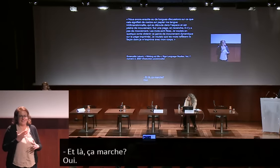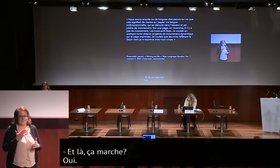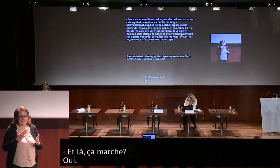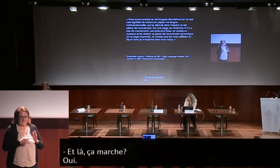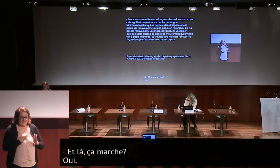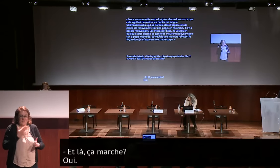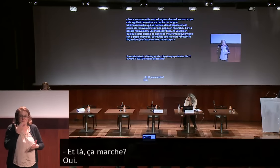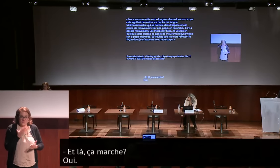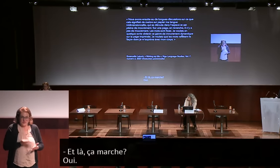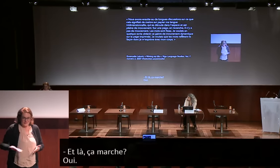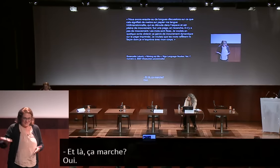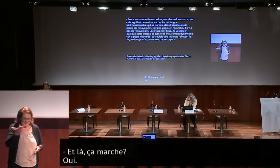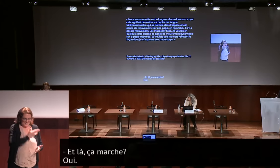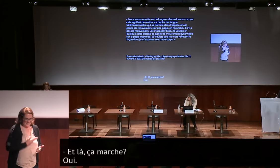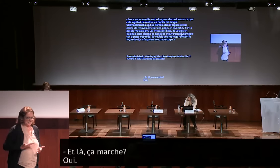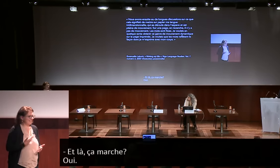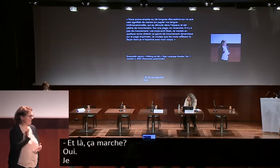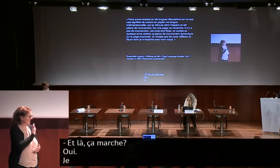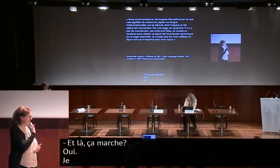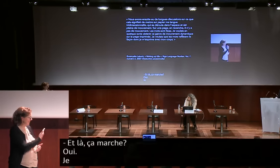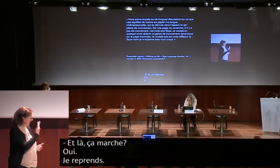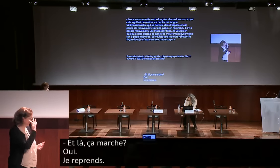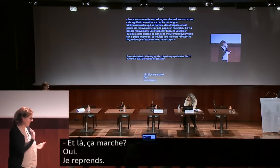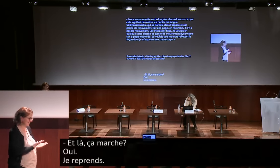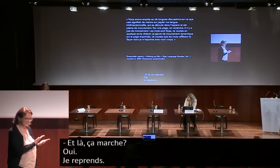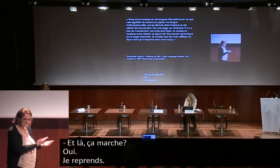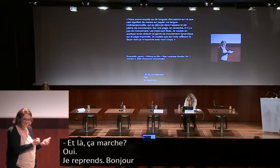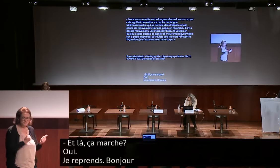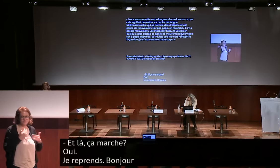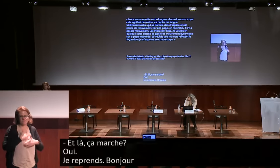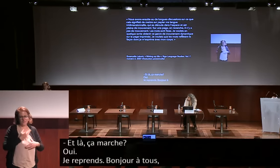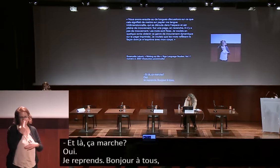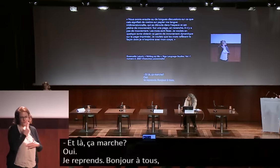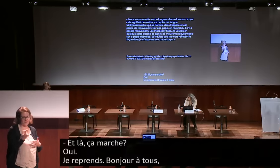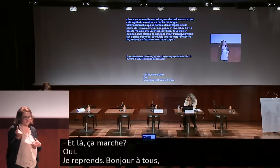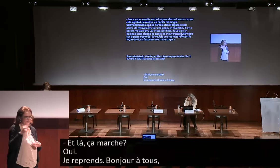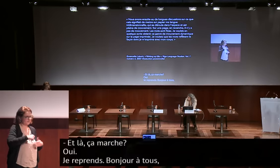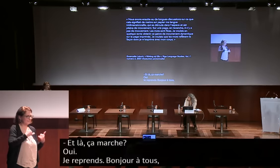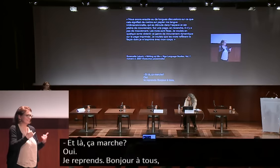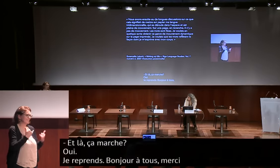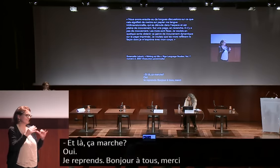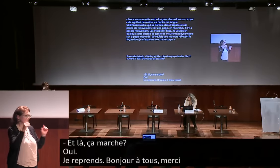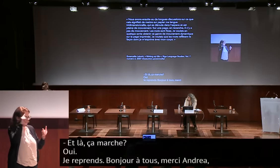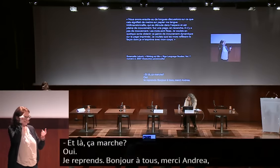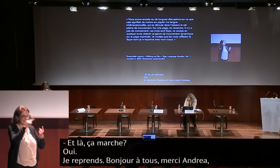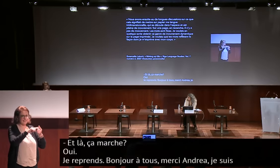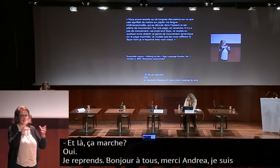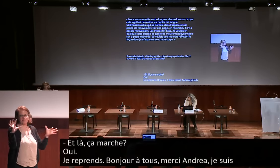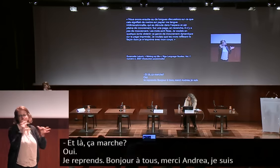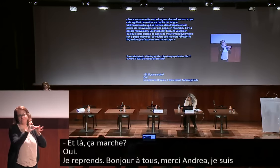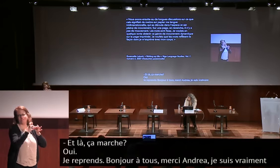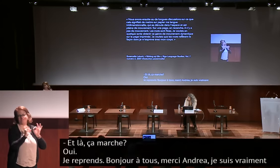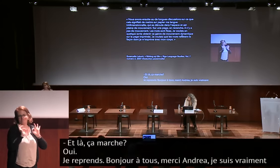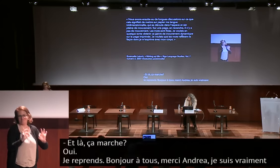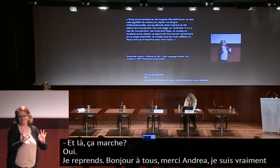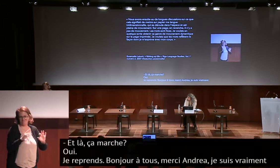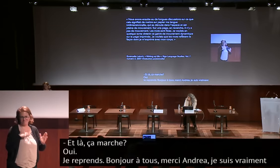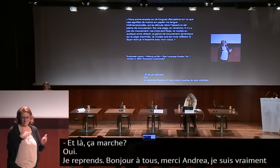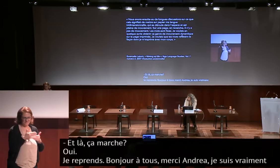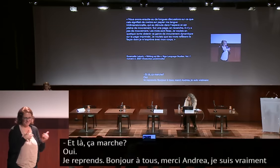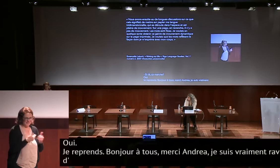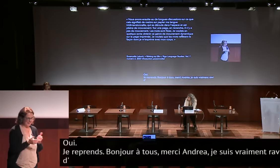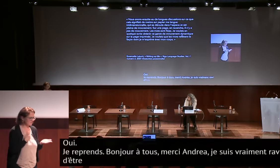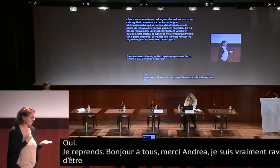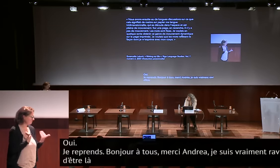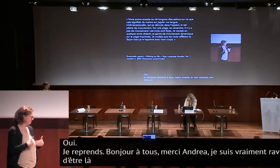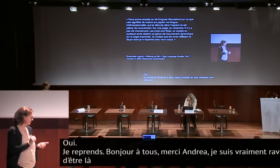Donc, je reprends. Bonjour à tous. Merci Andrea. Je suis vraiment ravie d'être là pour traiter